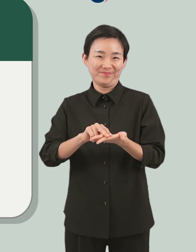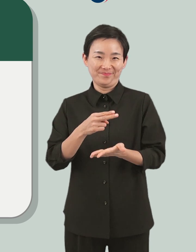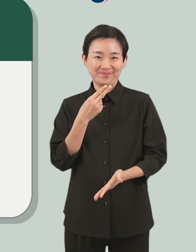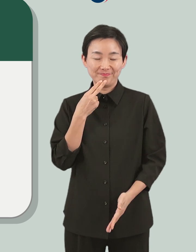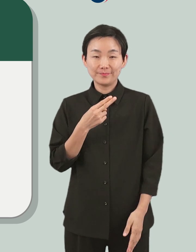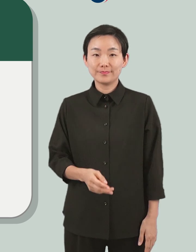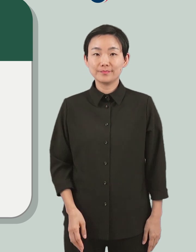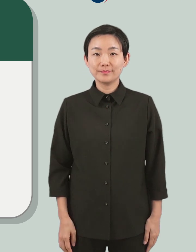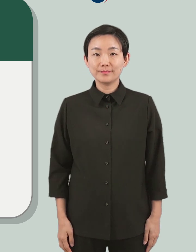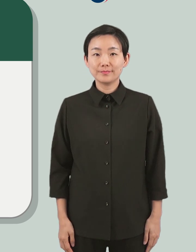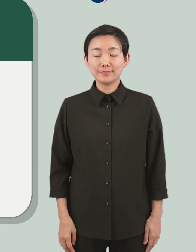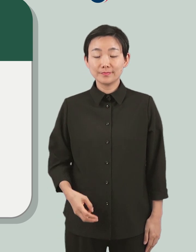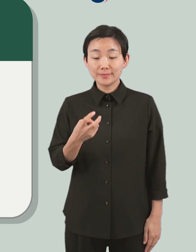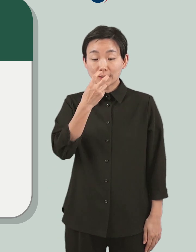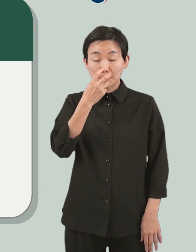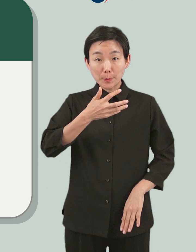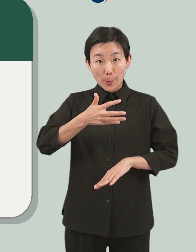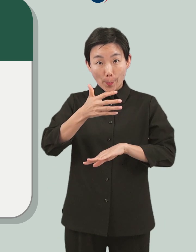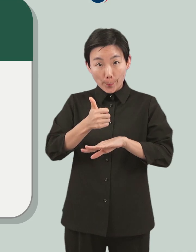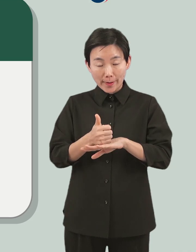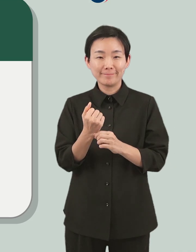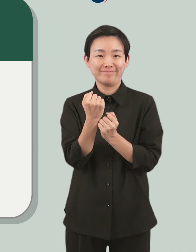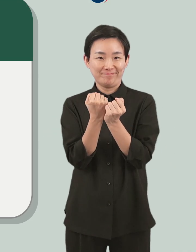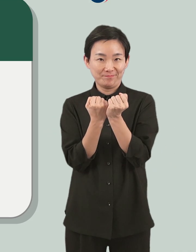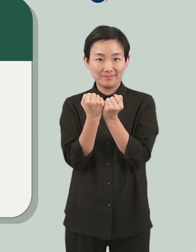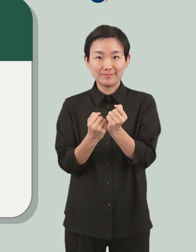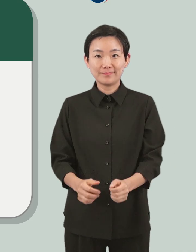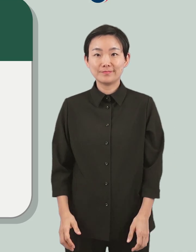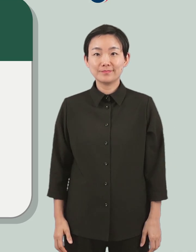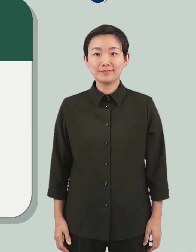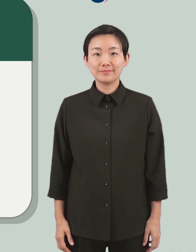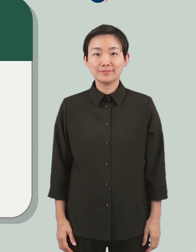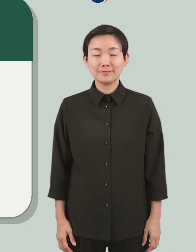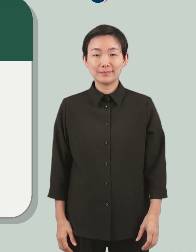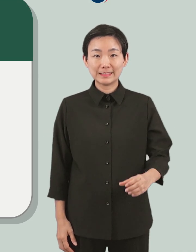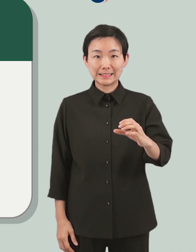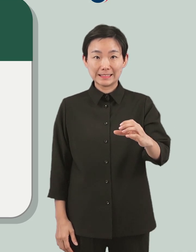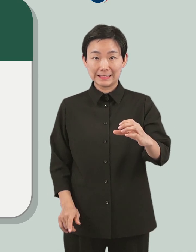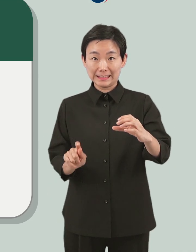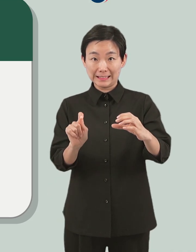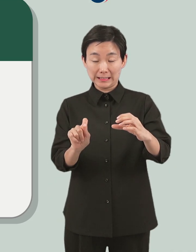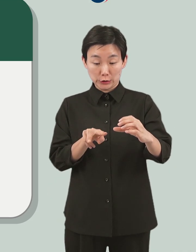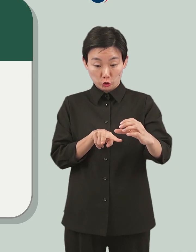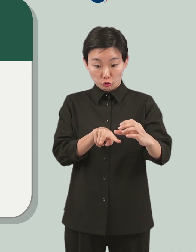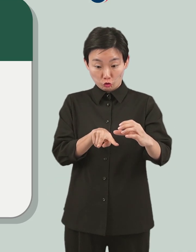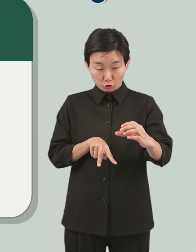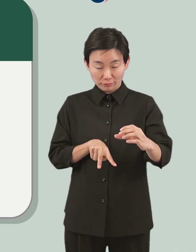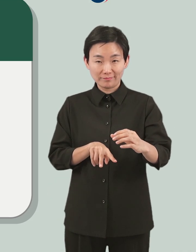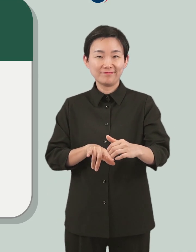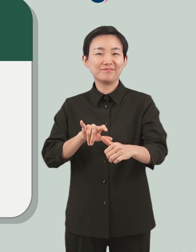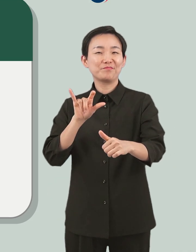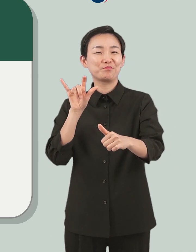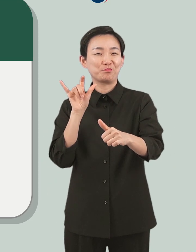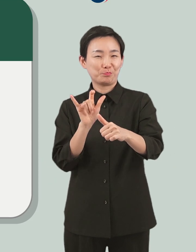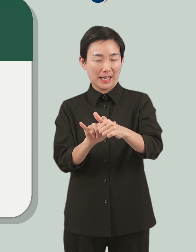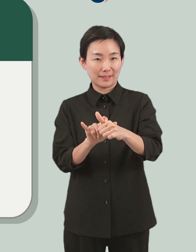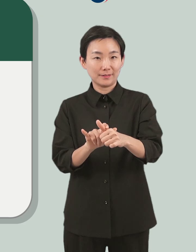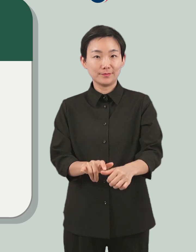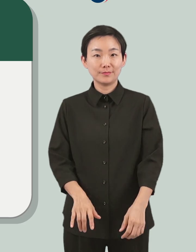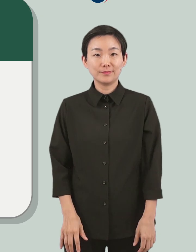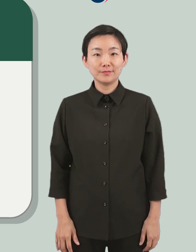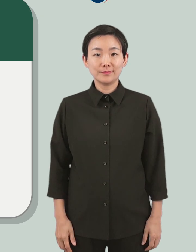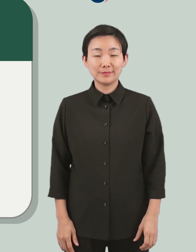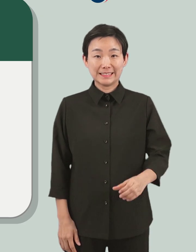것으로 간주합니다. 검사 결과는 다음과 같습니다. 대조선 씨와 검사 선티의 색띠가 모두 나타난